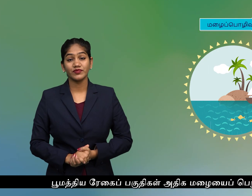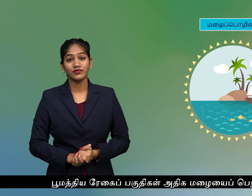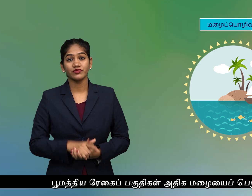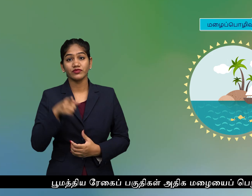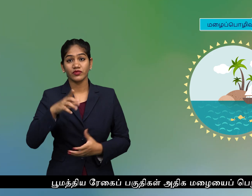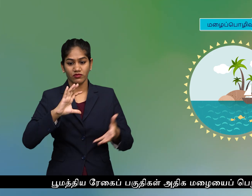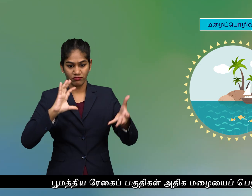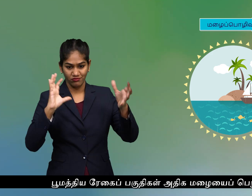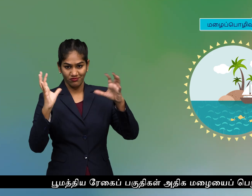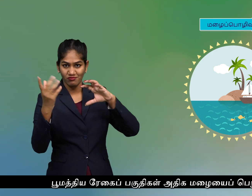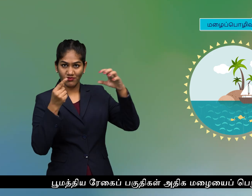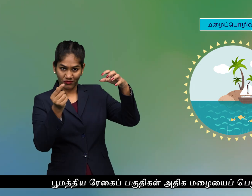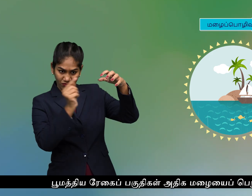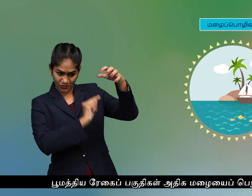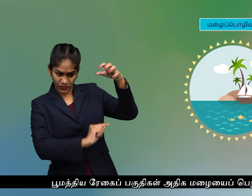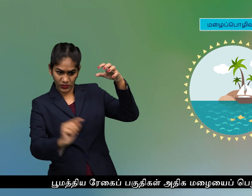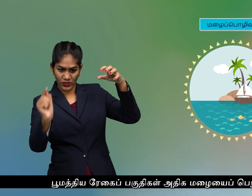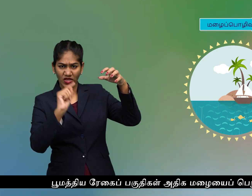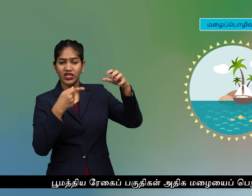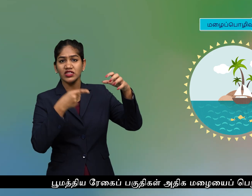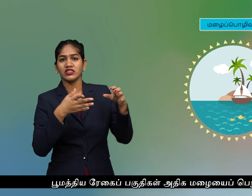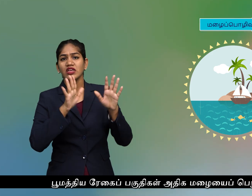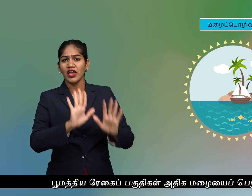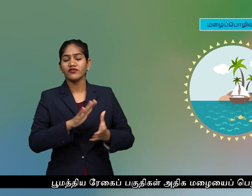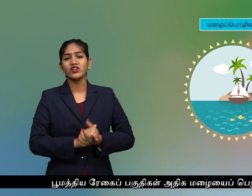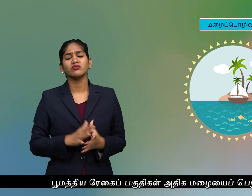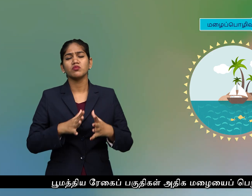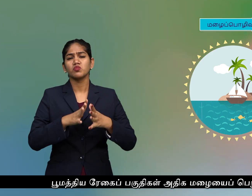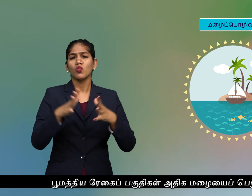பூமத்திய ரேகை பகுதிகள் அதிக மழையை பெறுகின்றன.